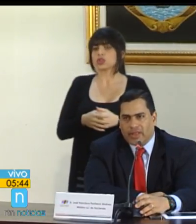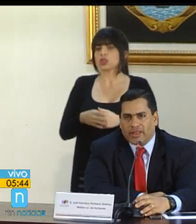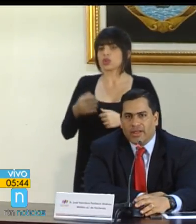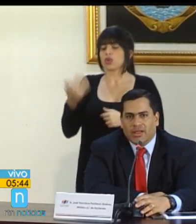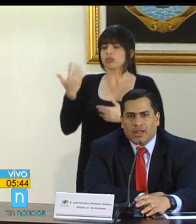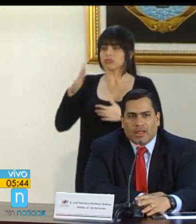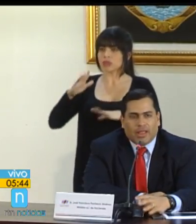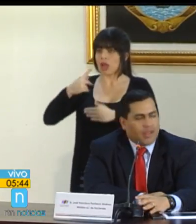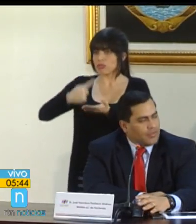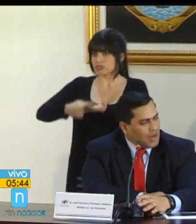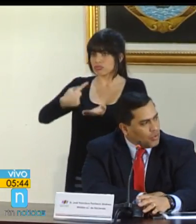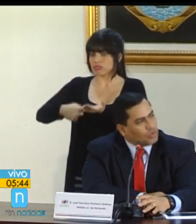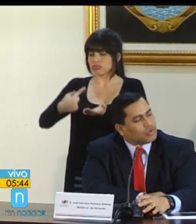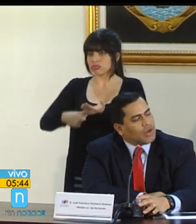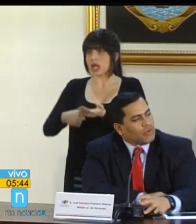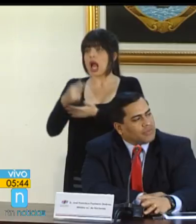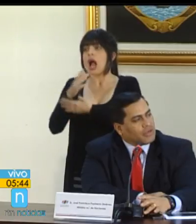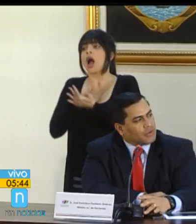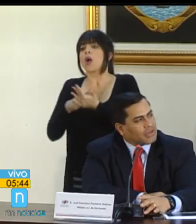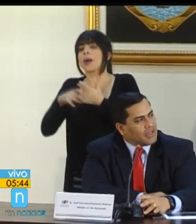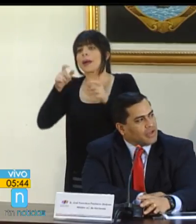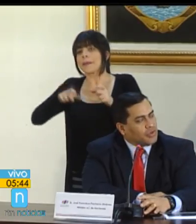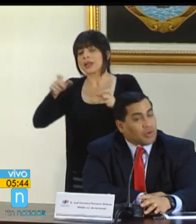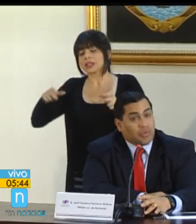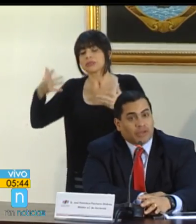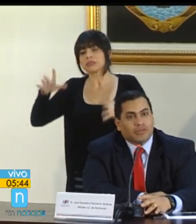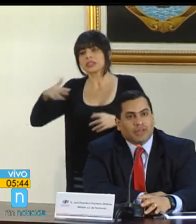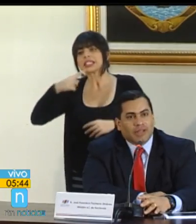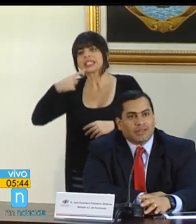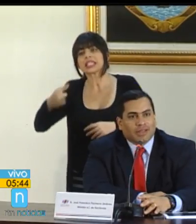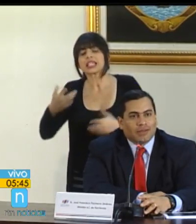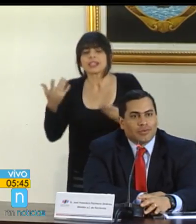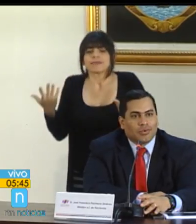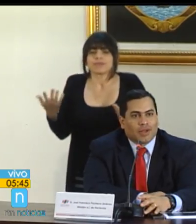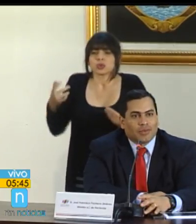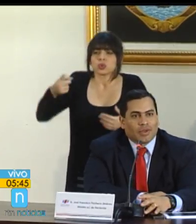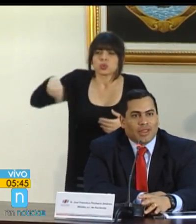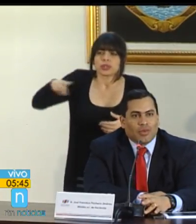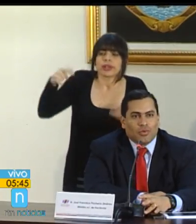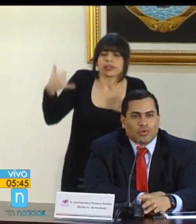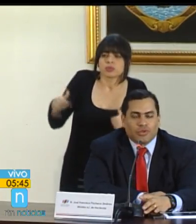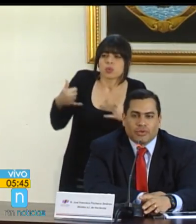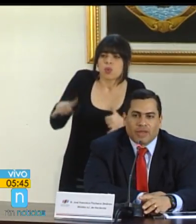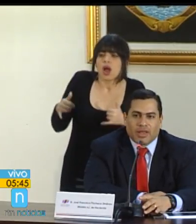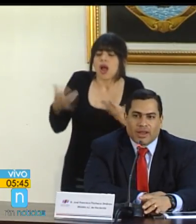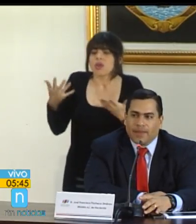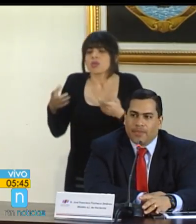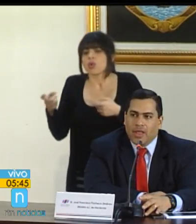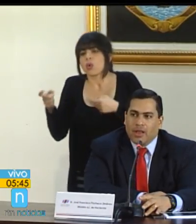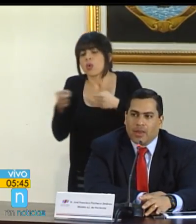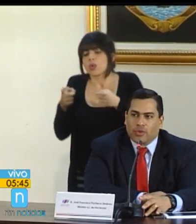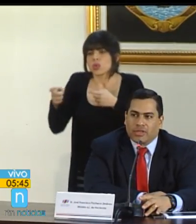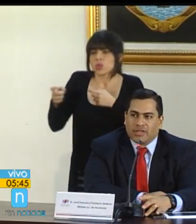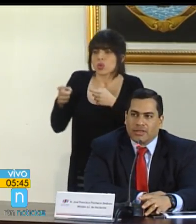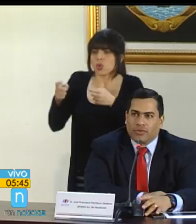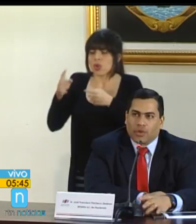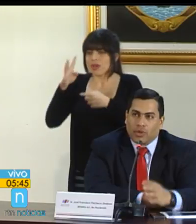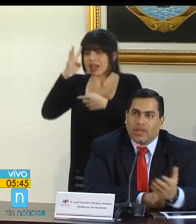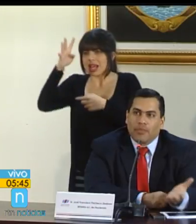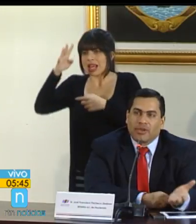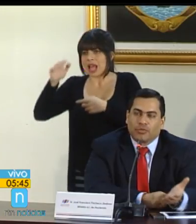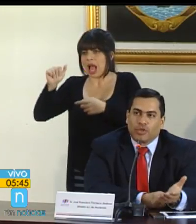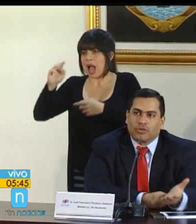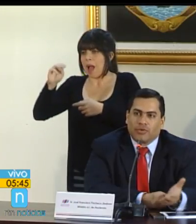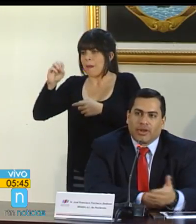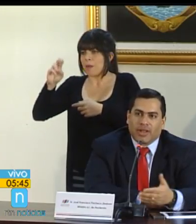el tapete. Algunas personas han dicho, bueno, pero es que ustedes están jugando aquí con un colchón que crea la amortización. Recuerden